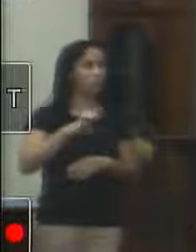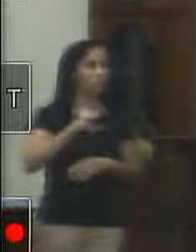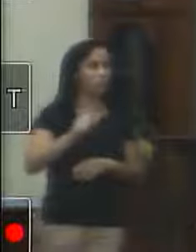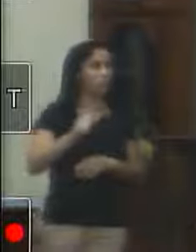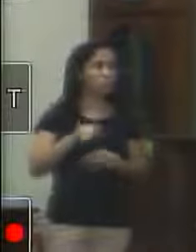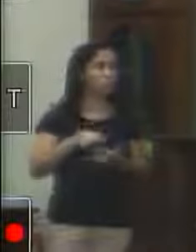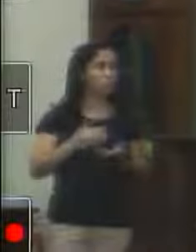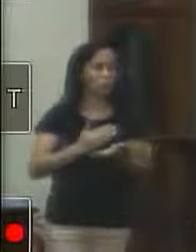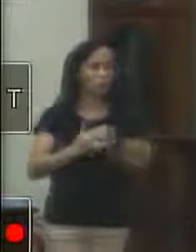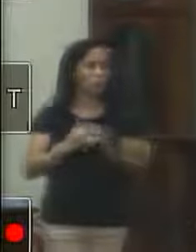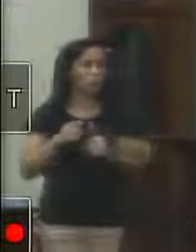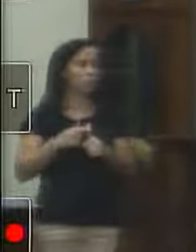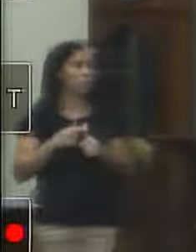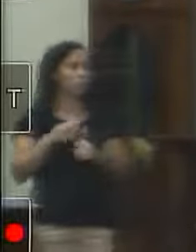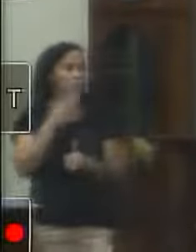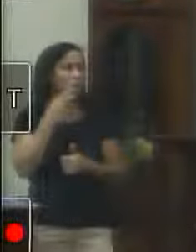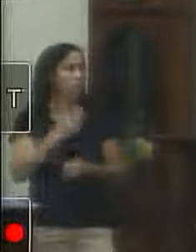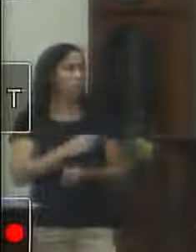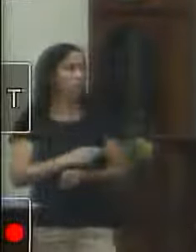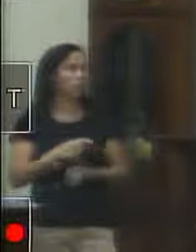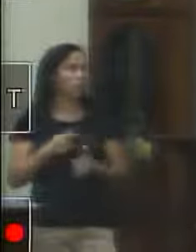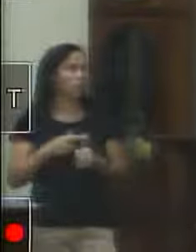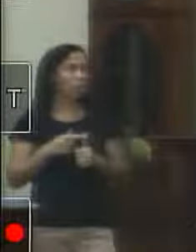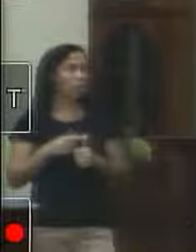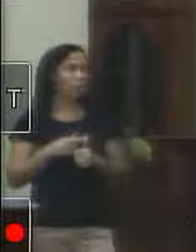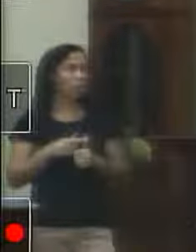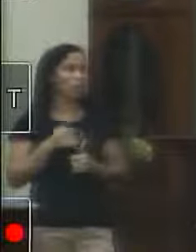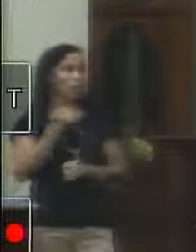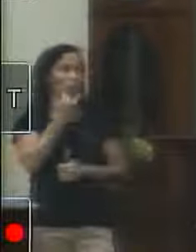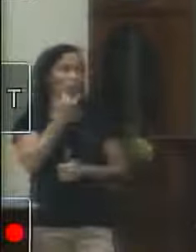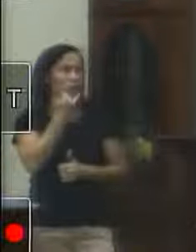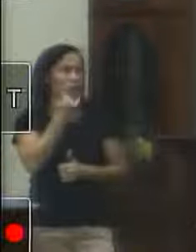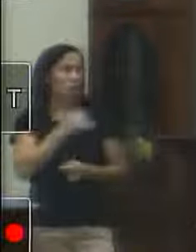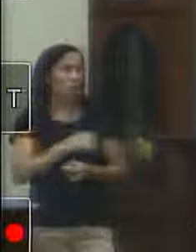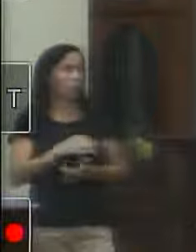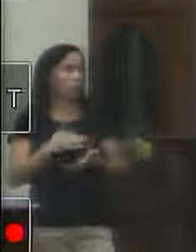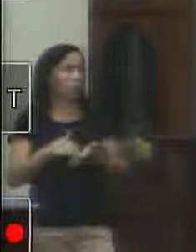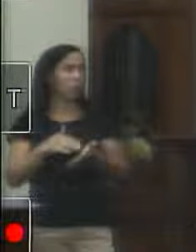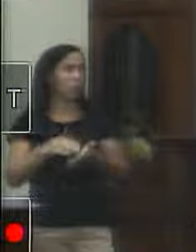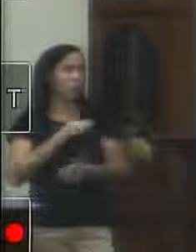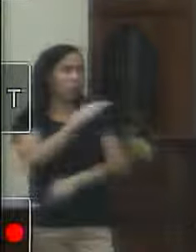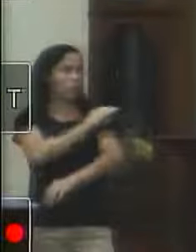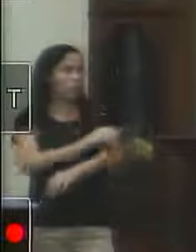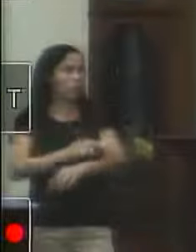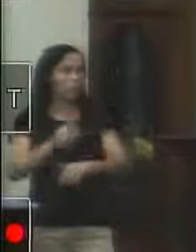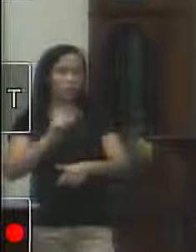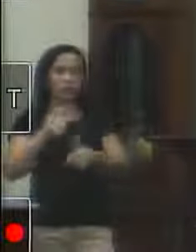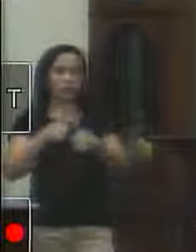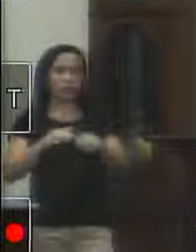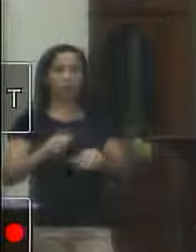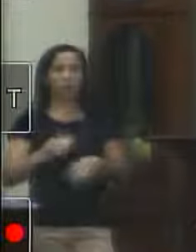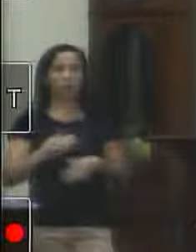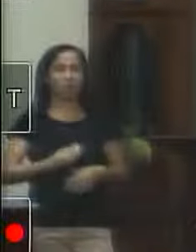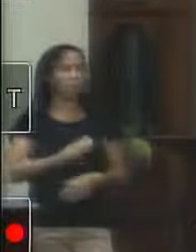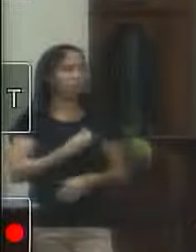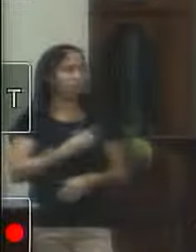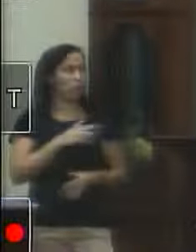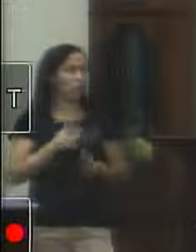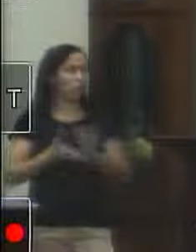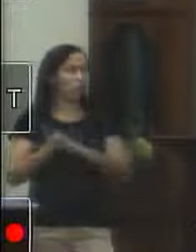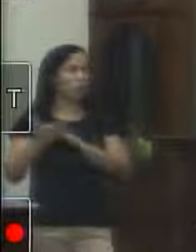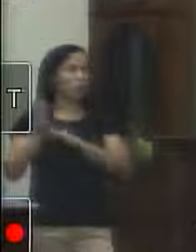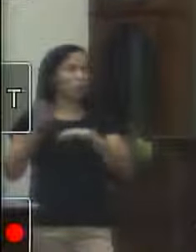quero colocar o seguinte ponto. Primeiro, pedir desculpas pelo secretário de Cultura e Turismo não estar presente, que ele está acompanhando o